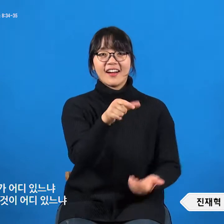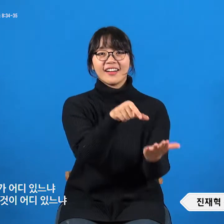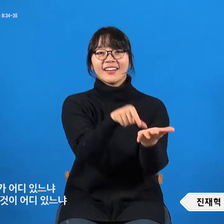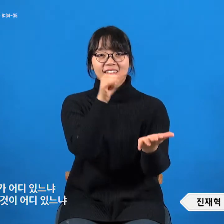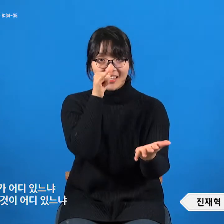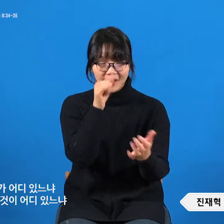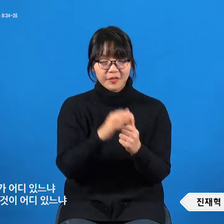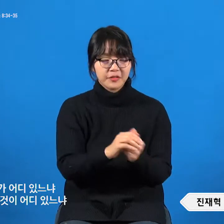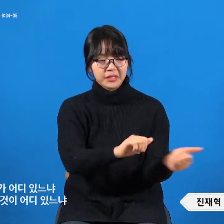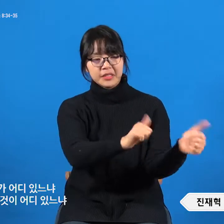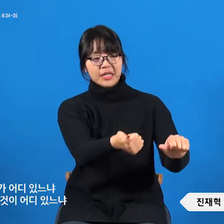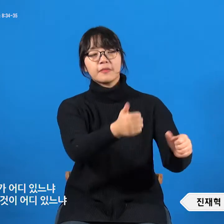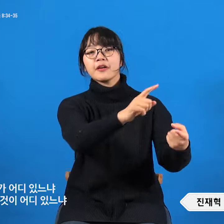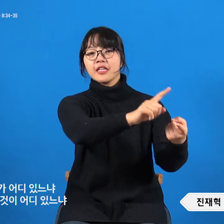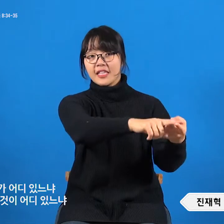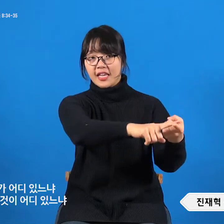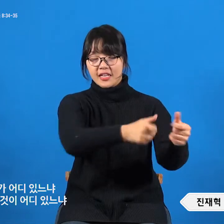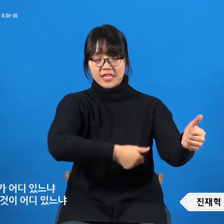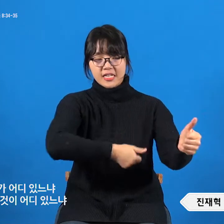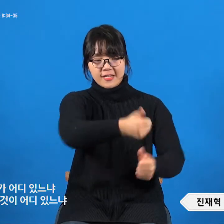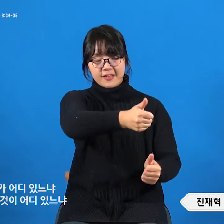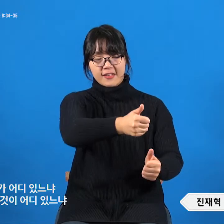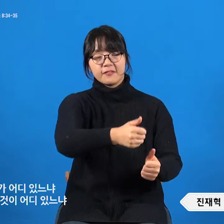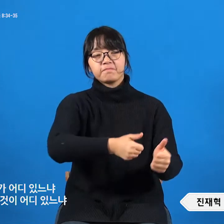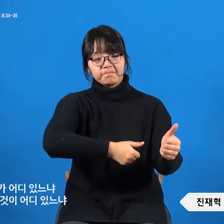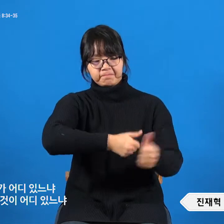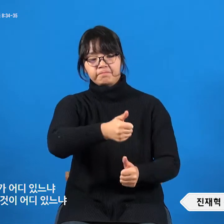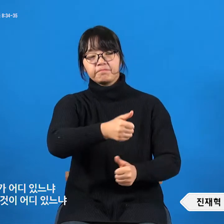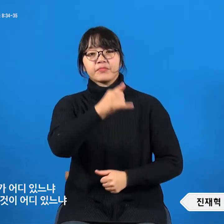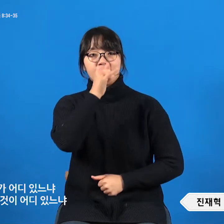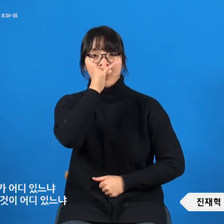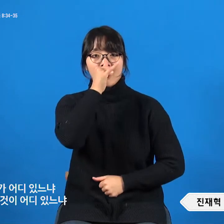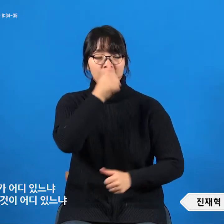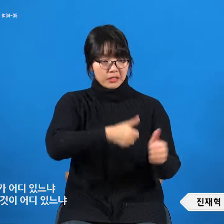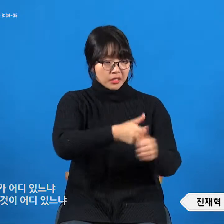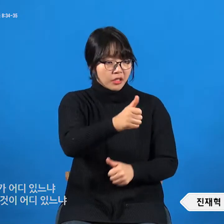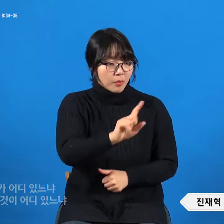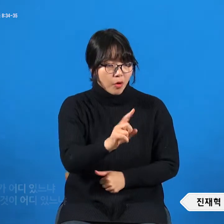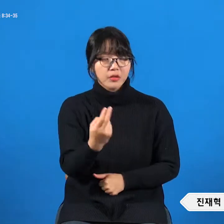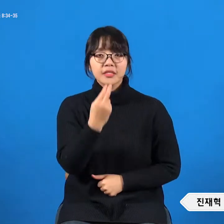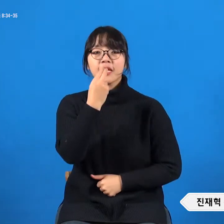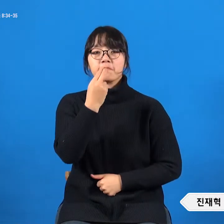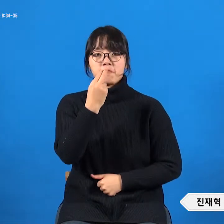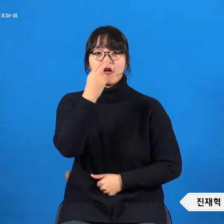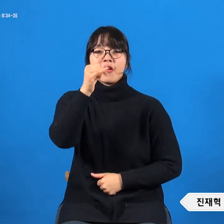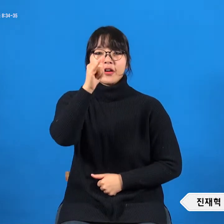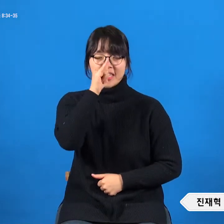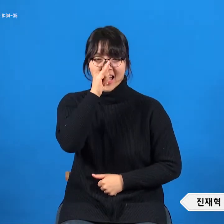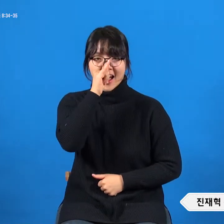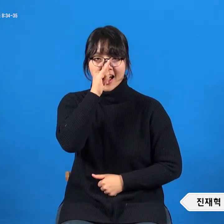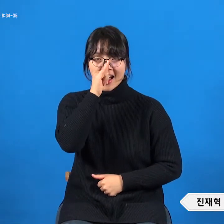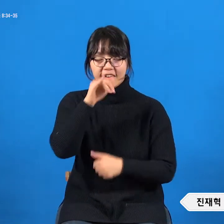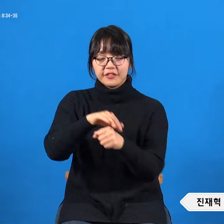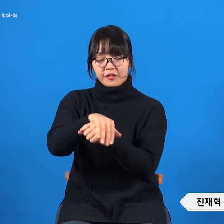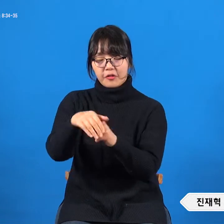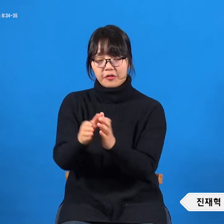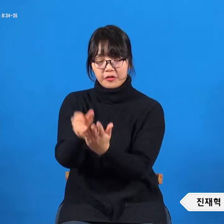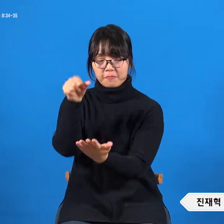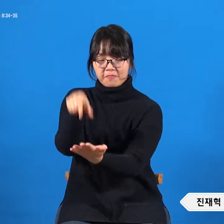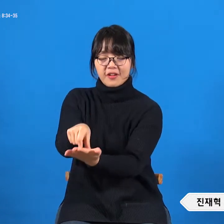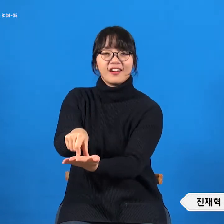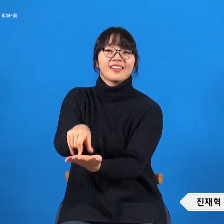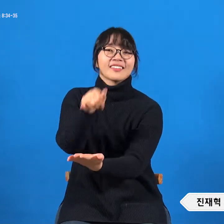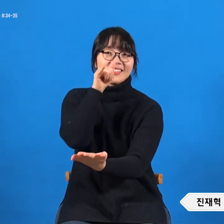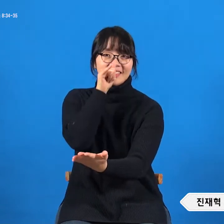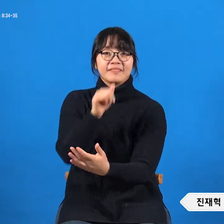말씀하시며 사망을 향해 이기는 죽음, 아니 오히려 생명을 여는 죽음에 대하여 성경은